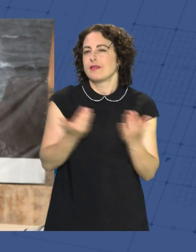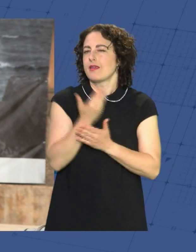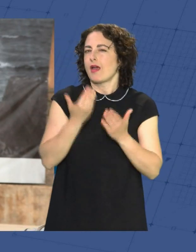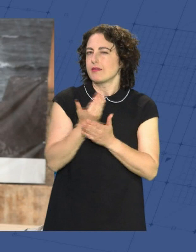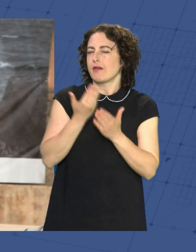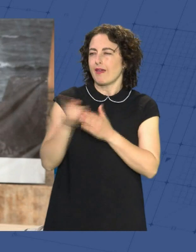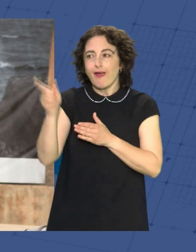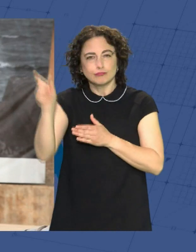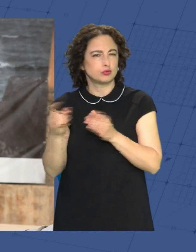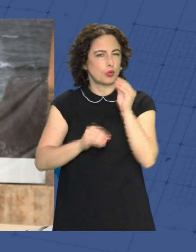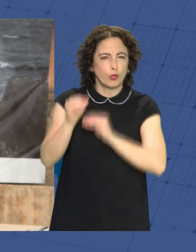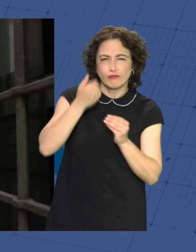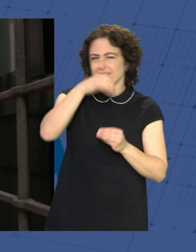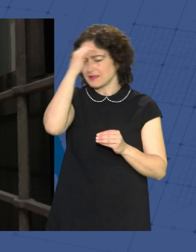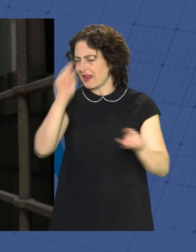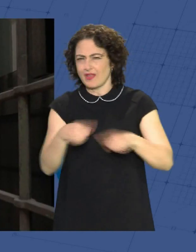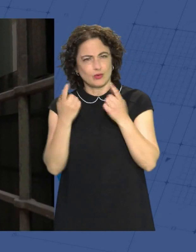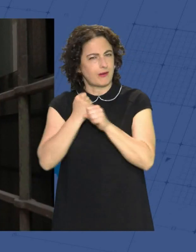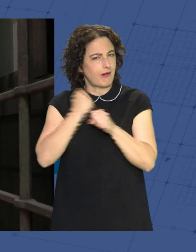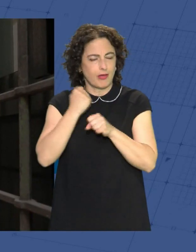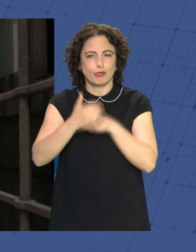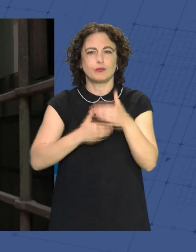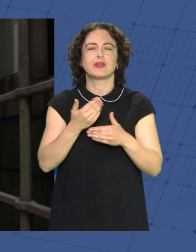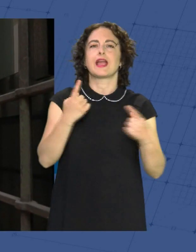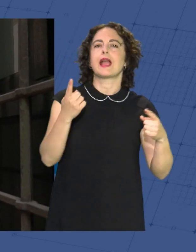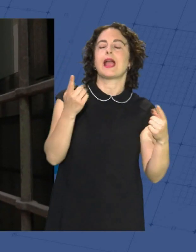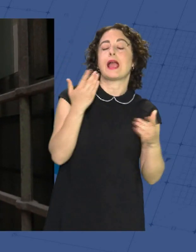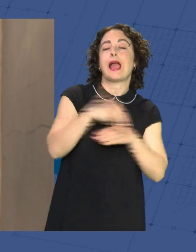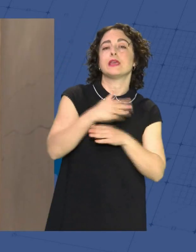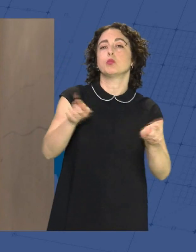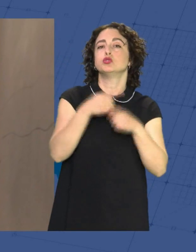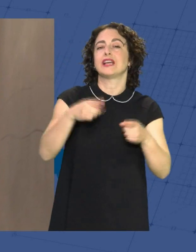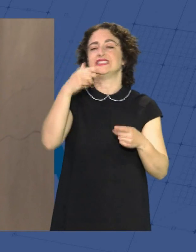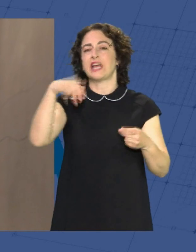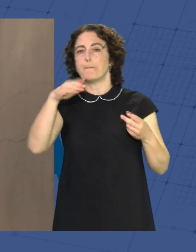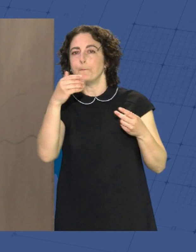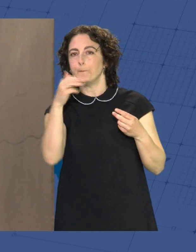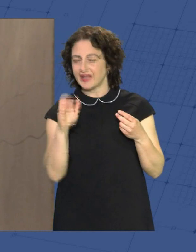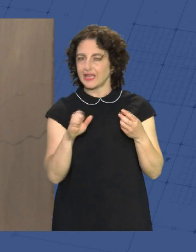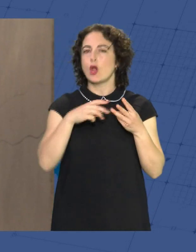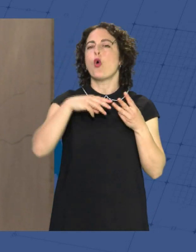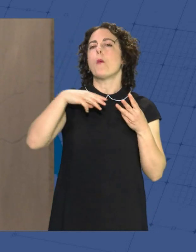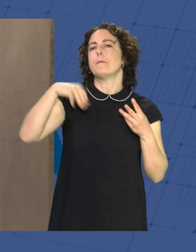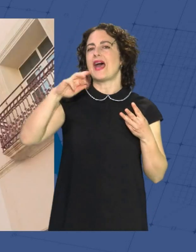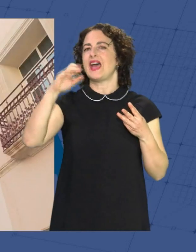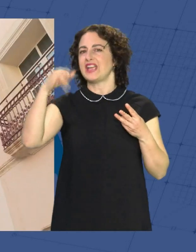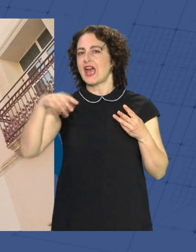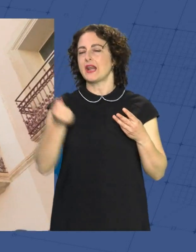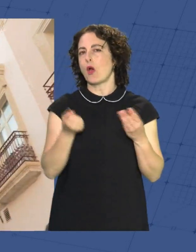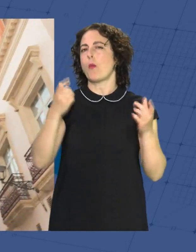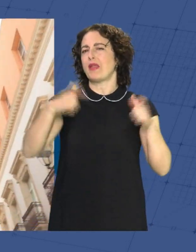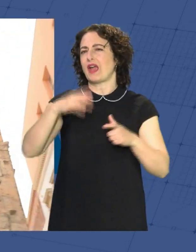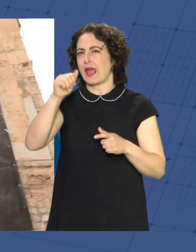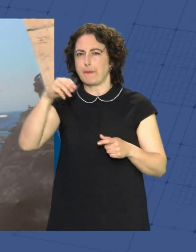todas las cosas, fin de semana, le daba igual. Las calles Música, La Chambre, Mariana o la Plaza Granero son algunos de los enclaves